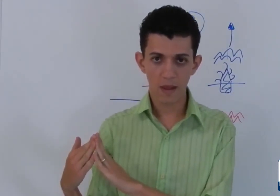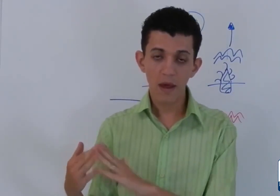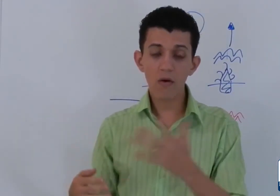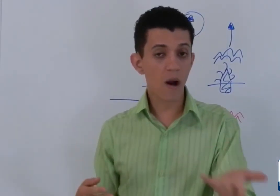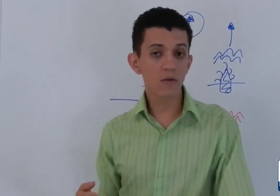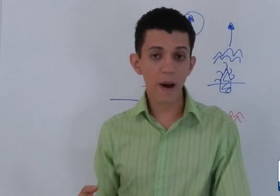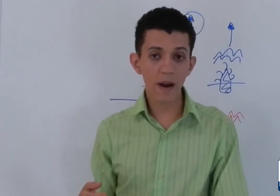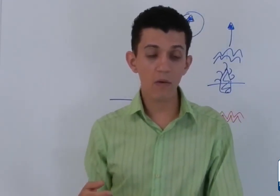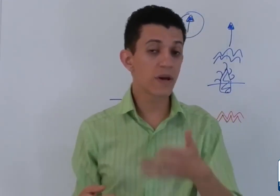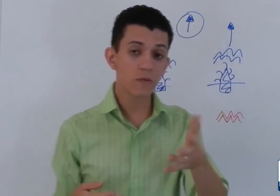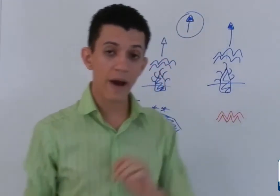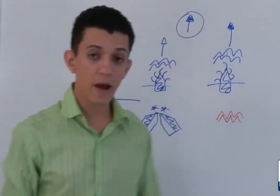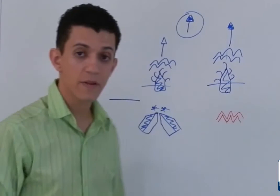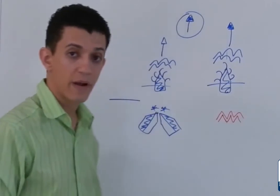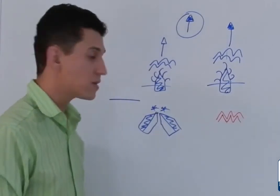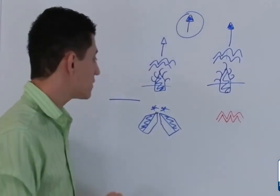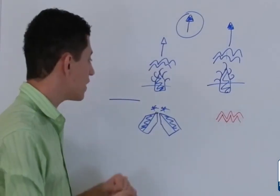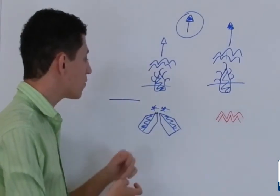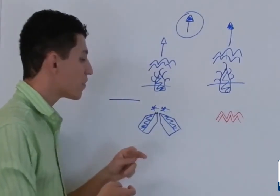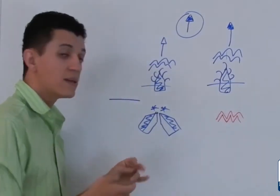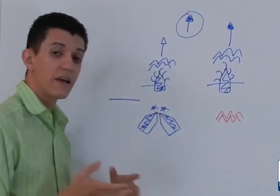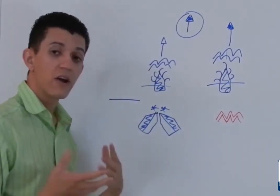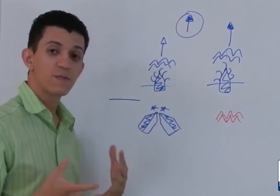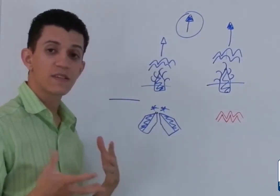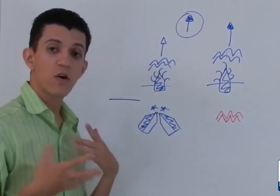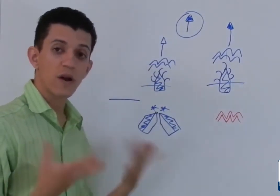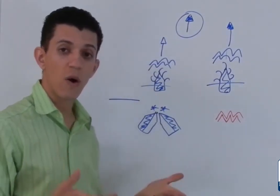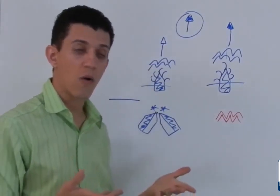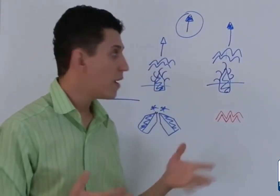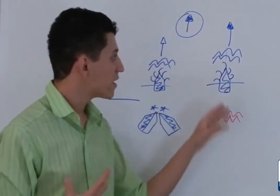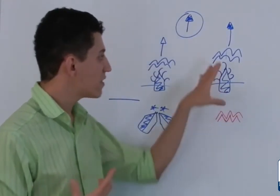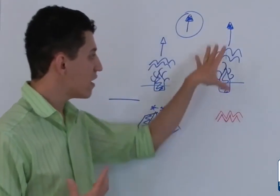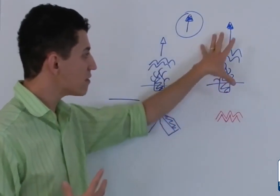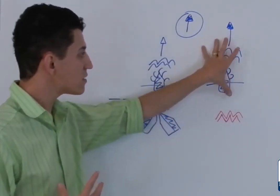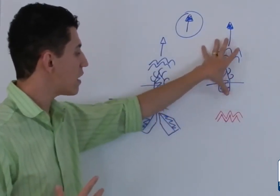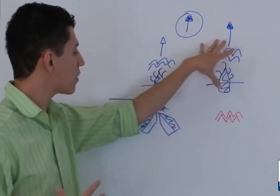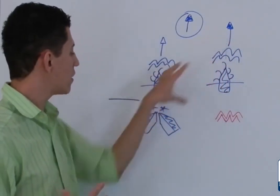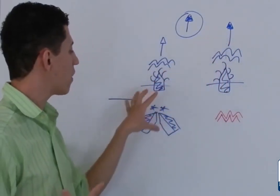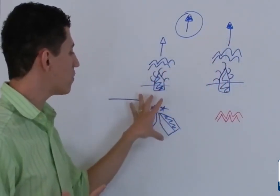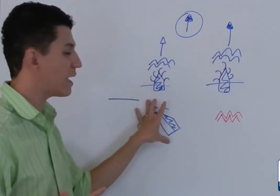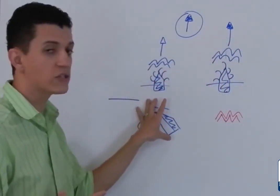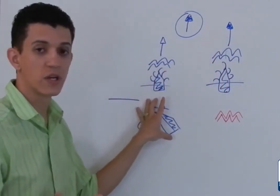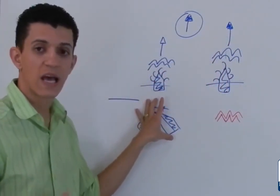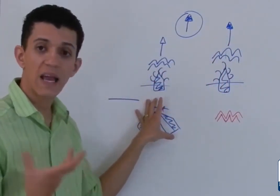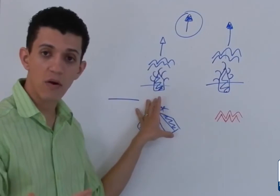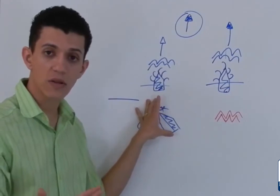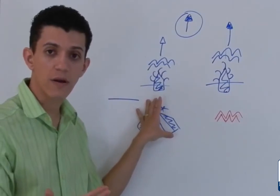E o quarto parâmetro, o quinto parâmetro, melhor dizendo, seria a expressão não manual, que tanto nesse sinal aqui quanto neste, é neutra.